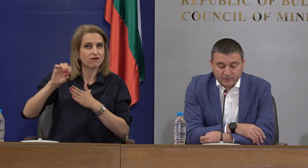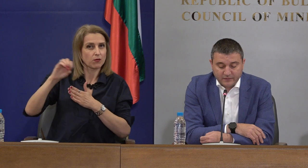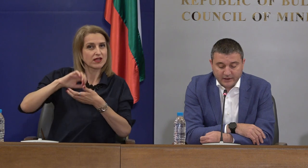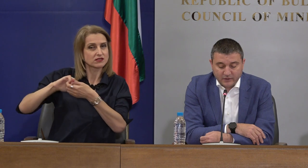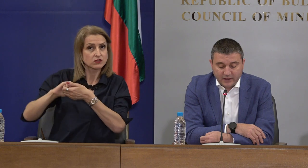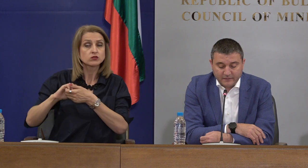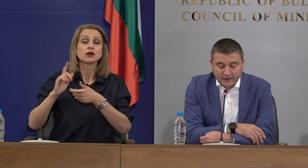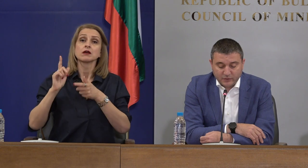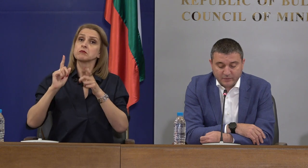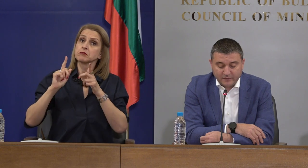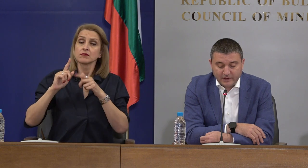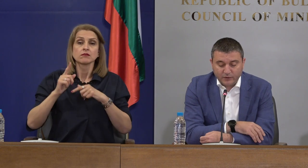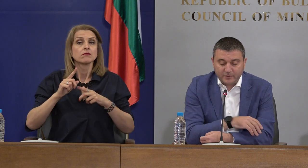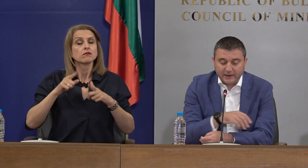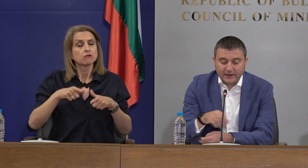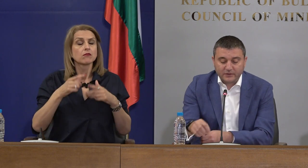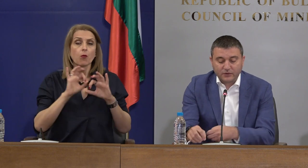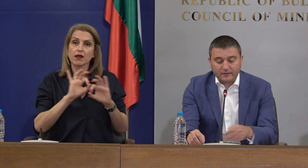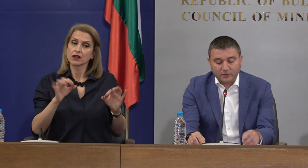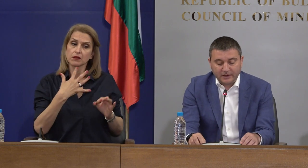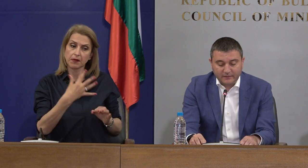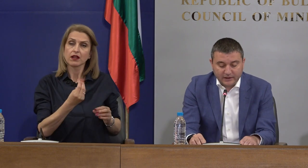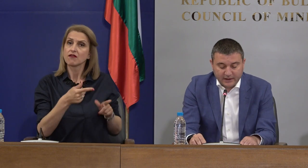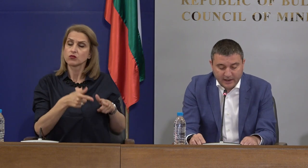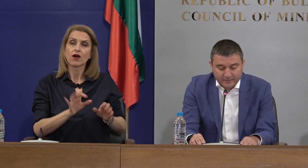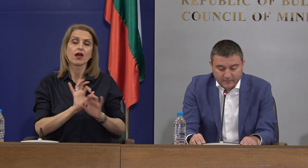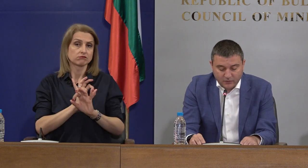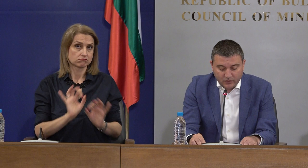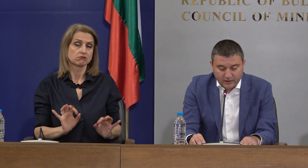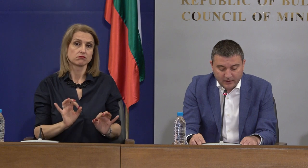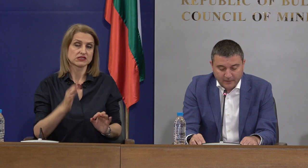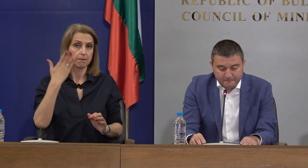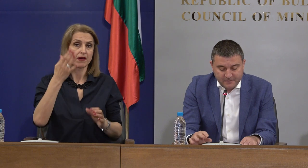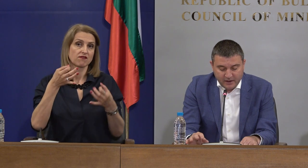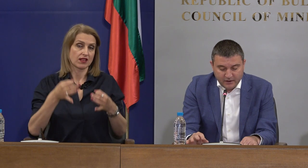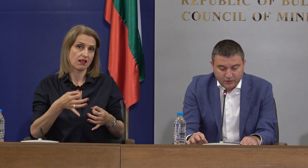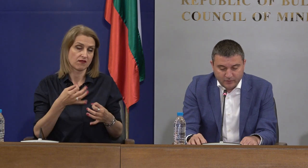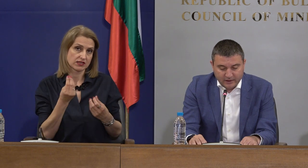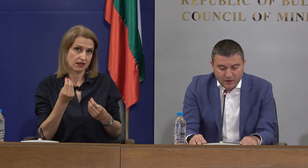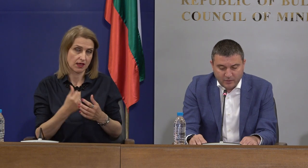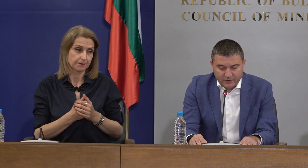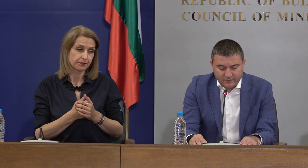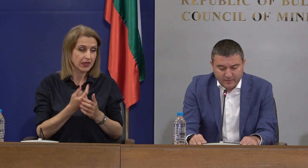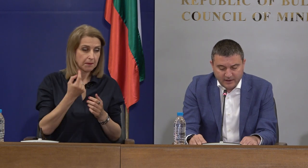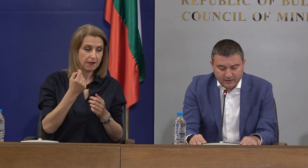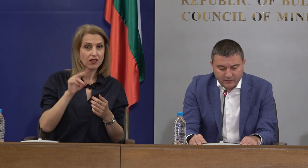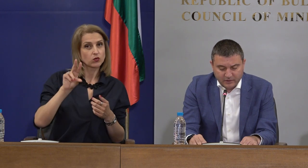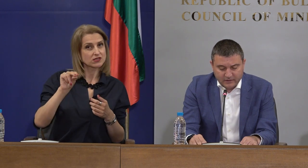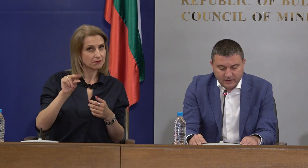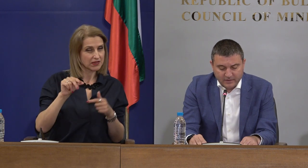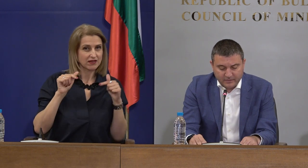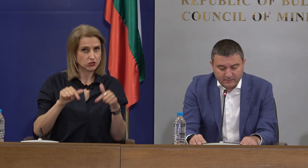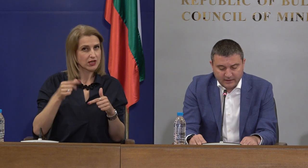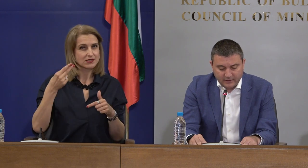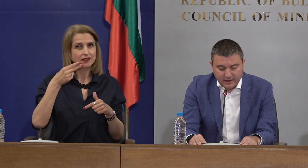стойност беше потвърдена от КФН като справедлива и определена въз основа на обективни критерии. Тук ще обърна малко повече внимание, тъй като